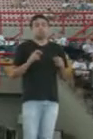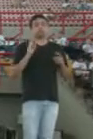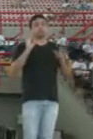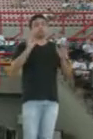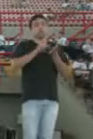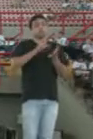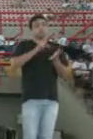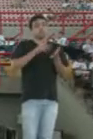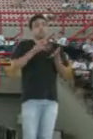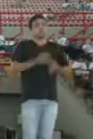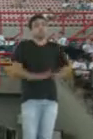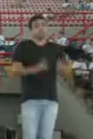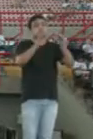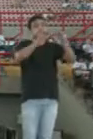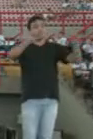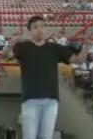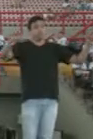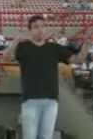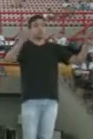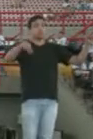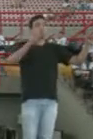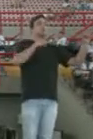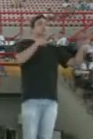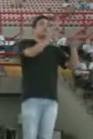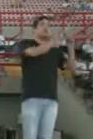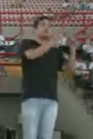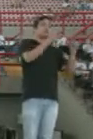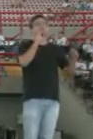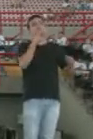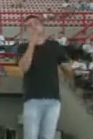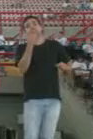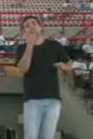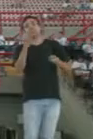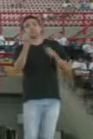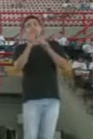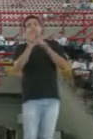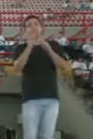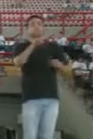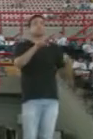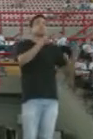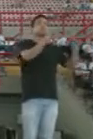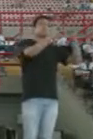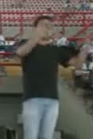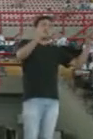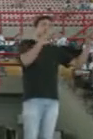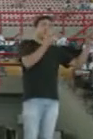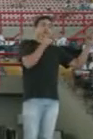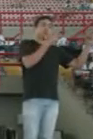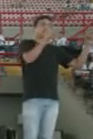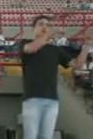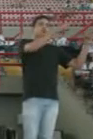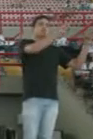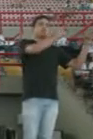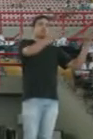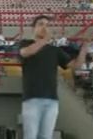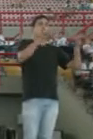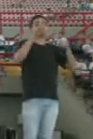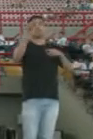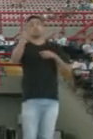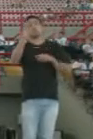Na verdade, nasceu a frase, com verbo ou sem verbo. Sem verbo é frase nominal. Com verbo, o nome